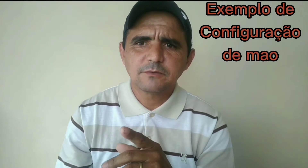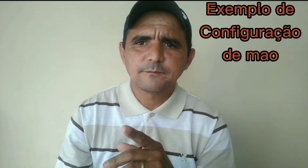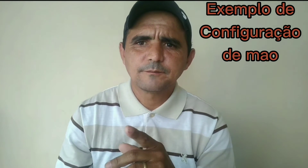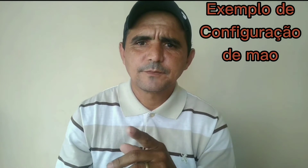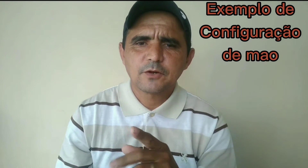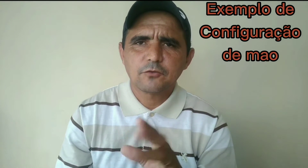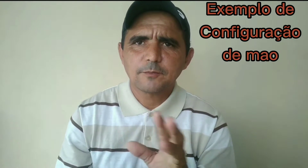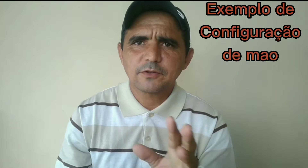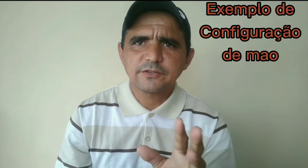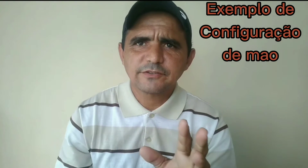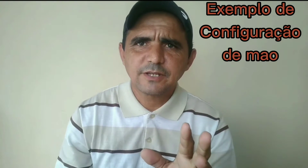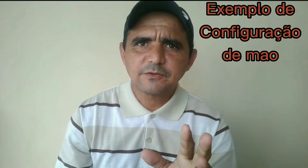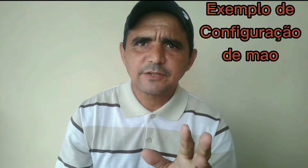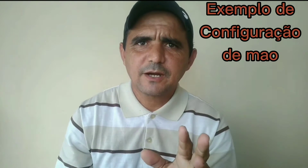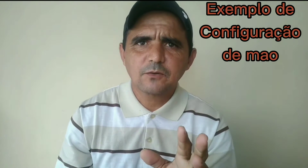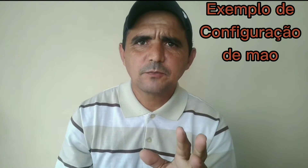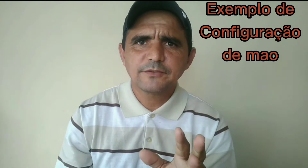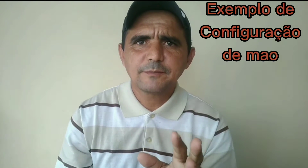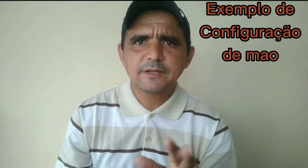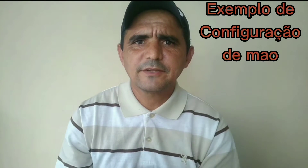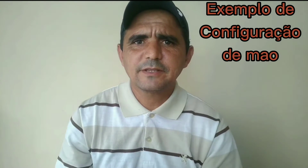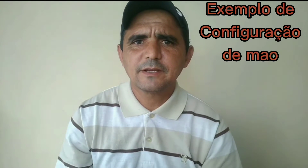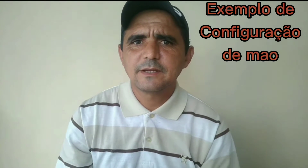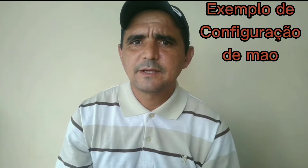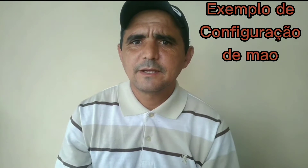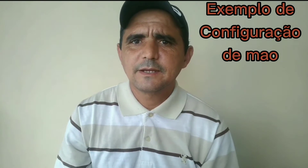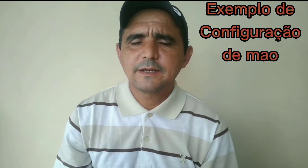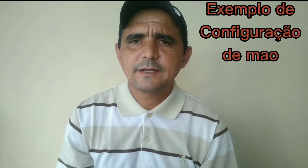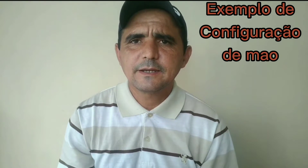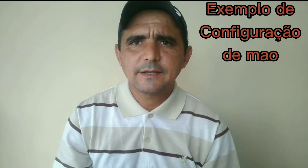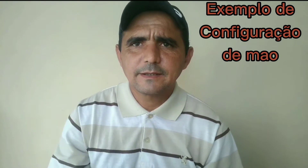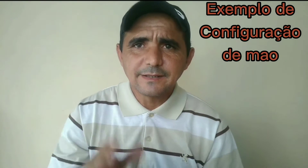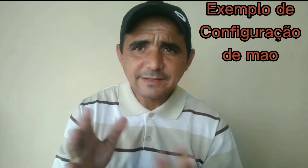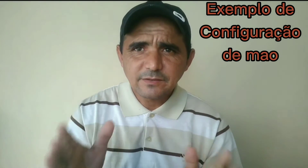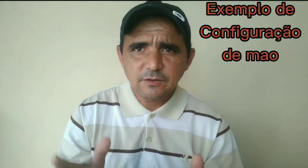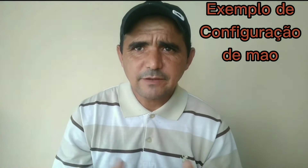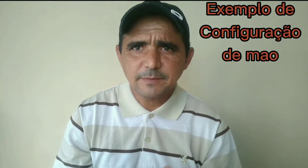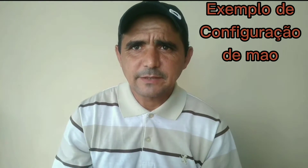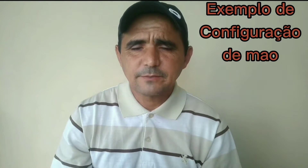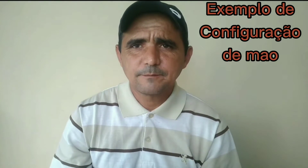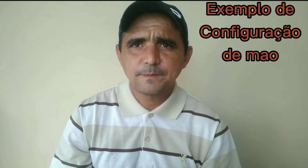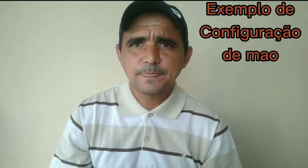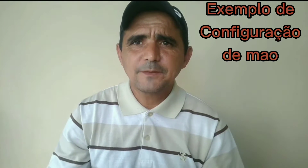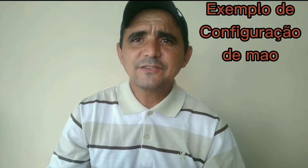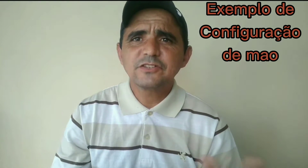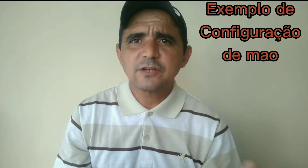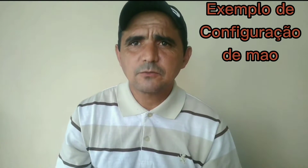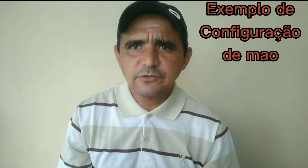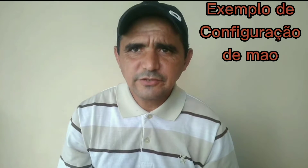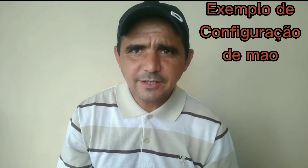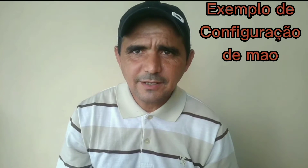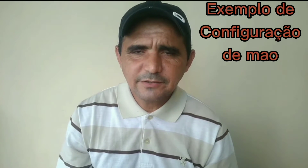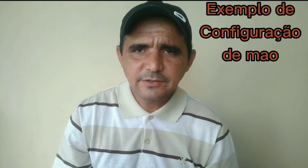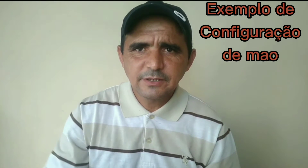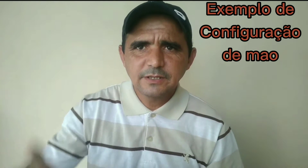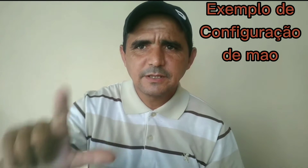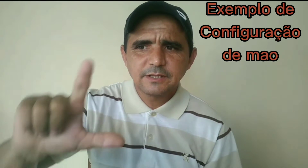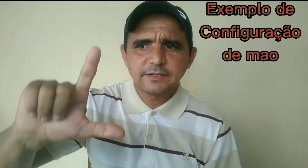mão. Conforme nós dissemos, né, algumas representam letra do alfabeto. Então, existem alguns sinais que